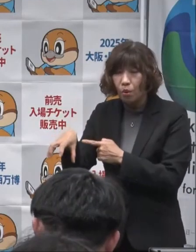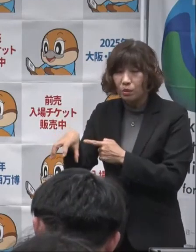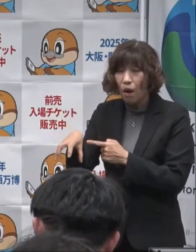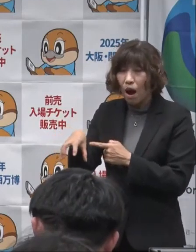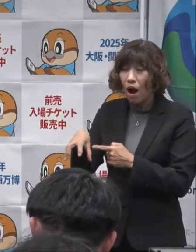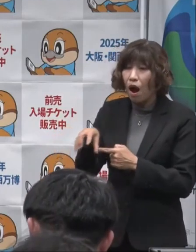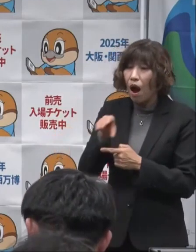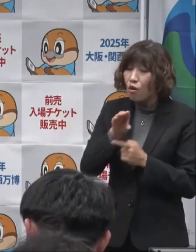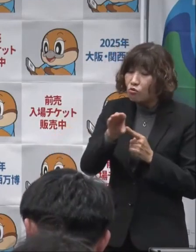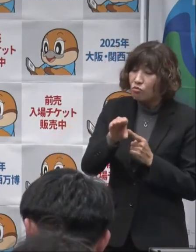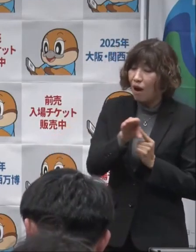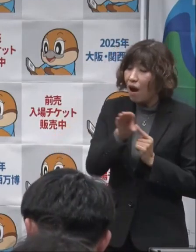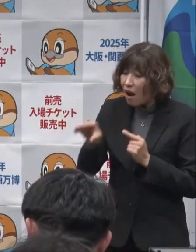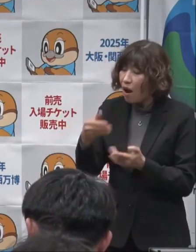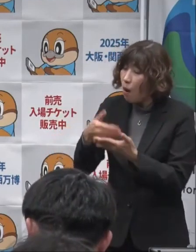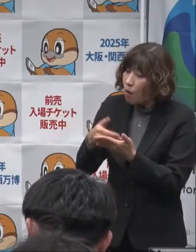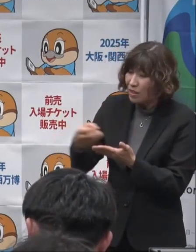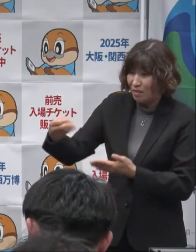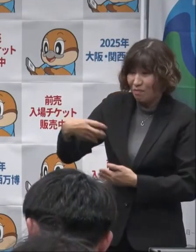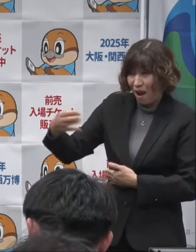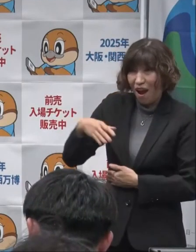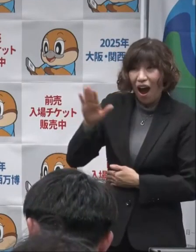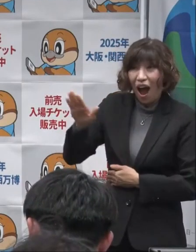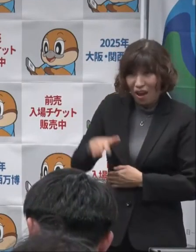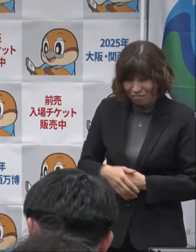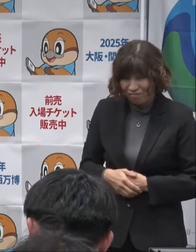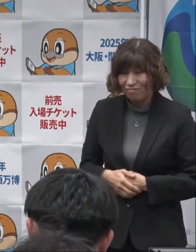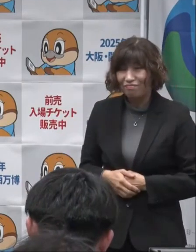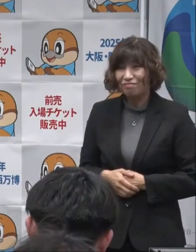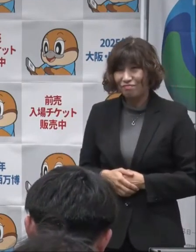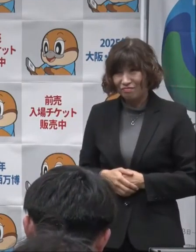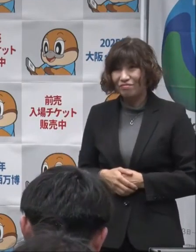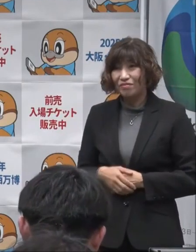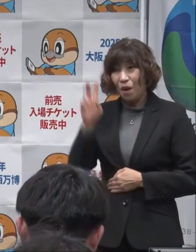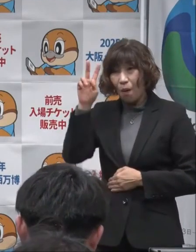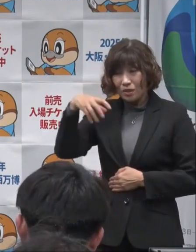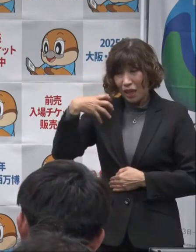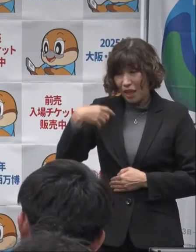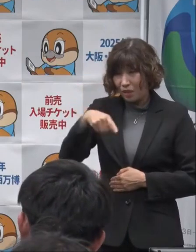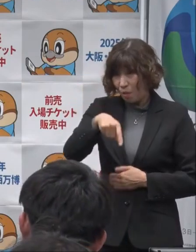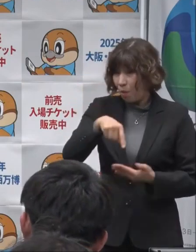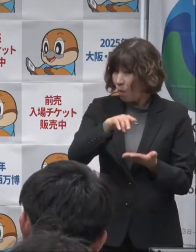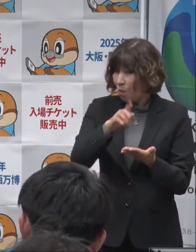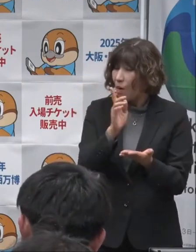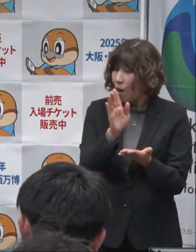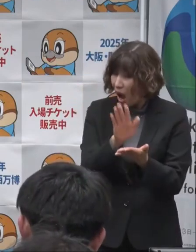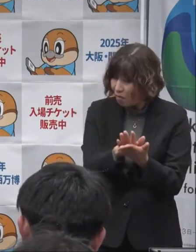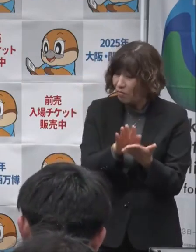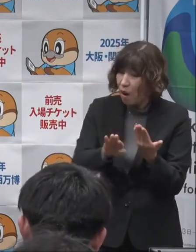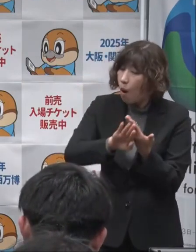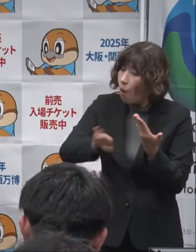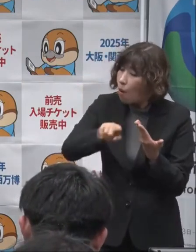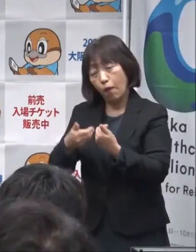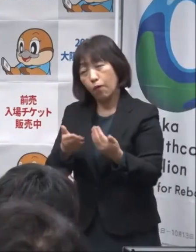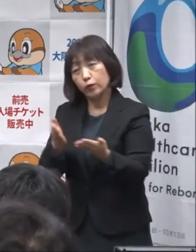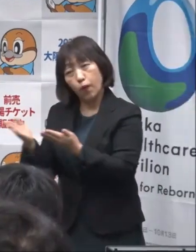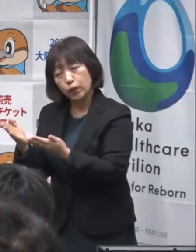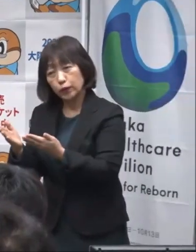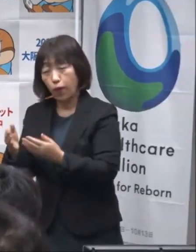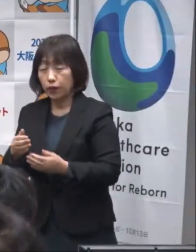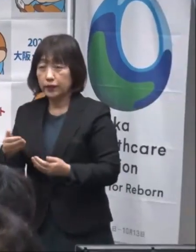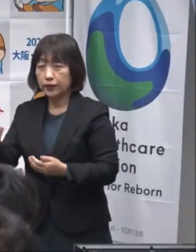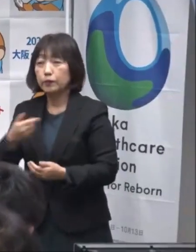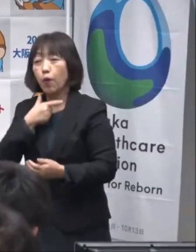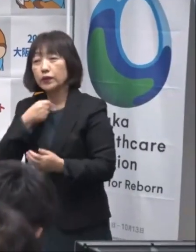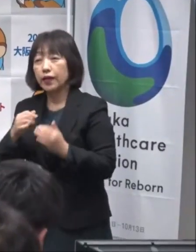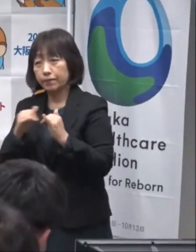たいということで、今協力体制で派遣を大阪が担当する避難所以外にも広げるというところで今進めています。次お願いします。 質問される方は